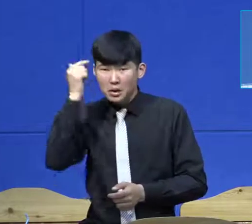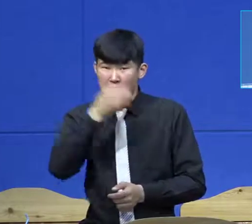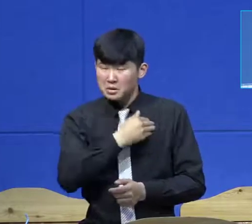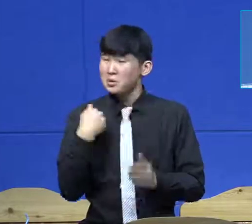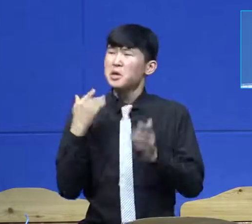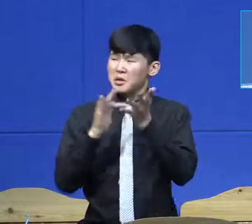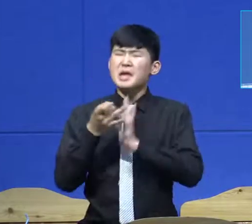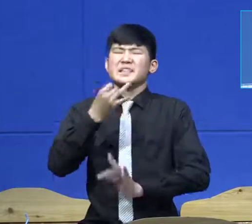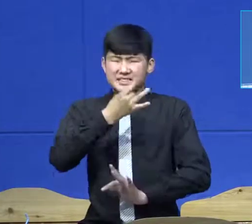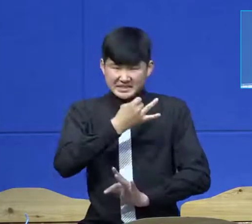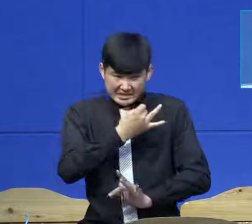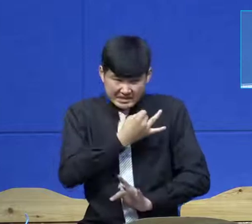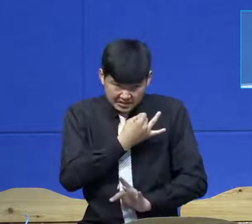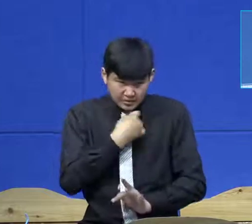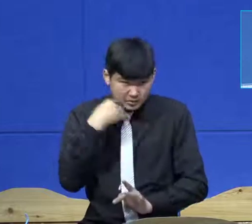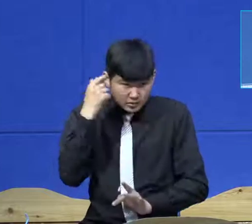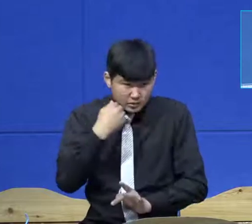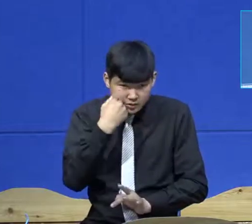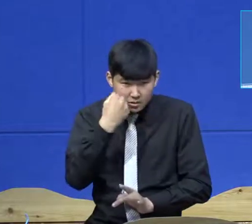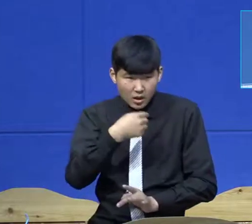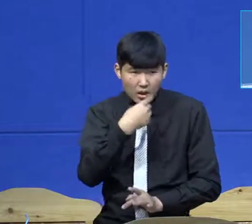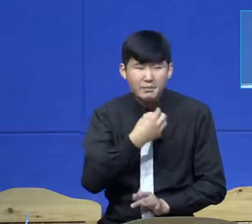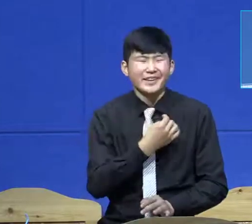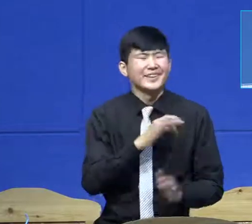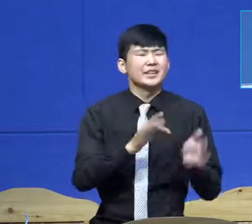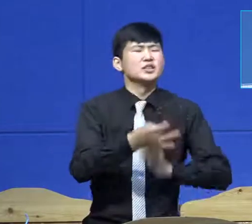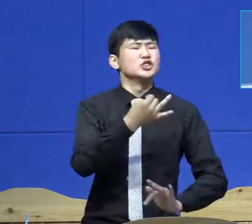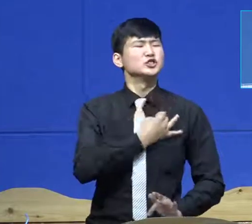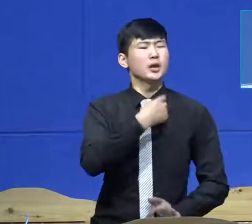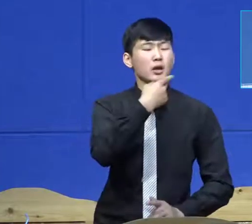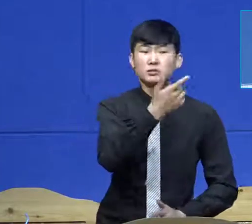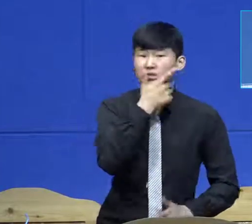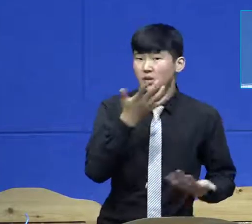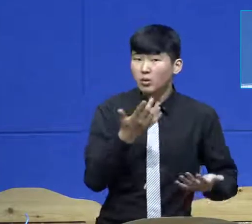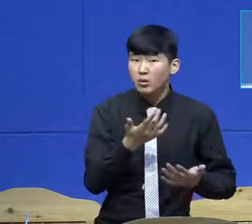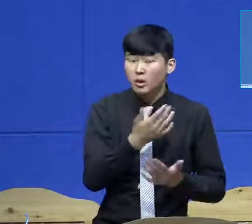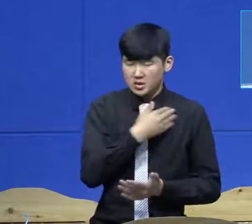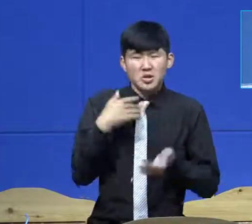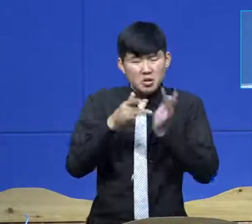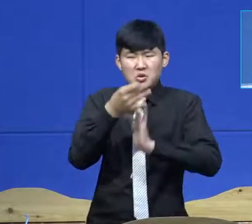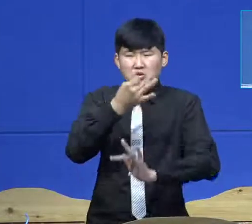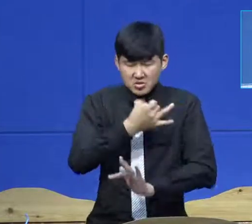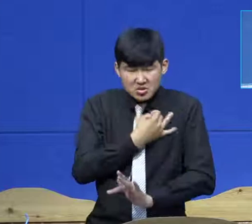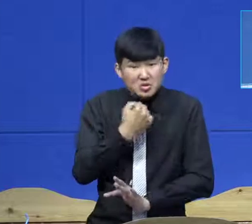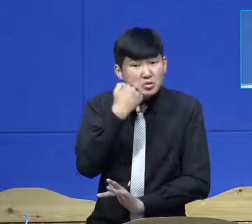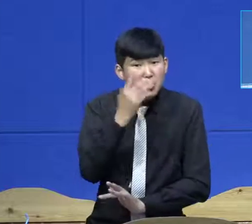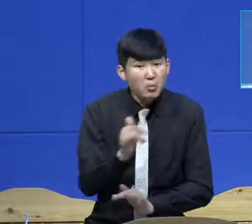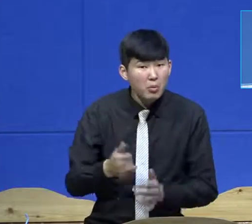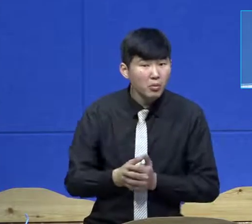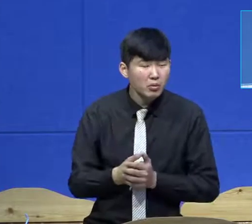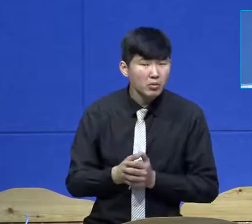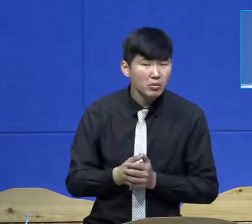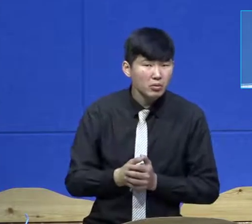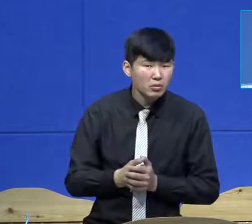Есүст итгэдэг гэдгээсээ ичдэг хүн байна гэж байгаа. Эцэг Есүст итгэх тийм ичхүртэй хэрэг үү? Аврагдана гэдэг ичхүртэй зүйл үү?